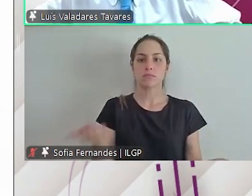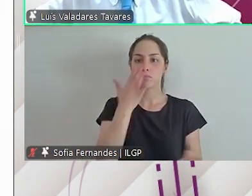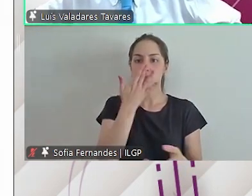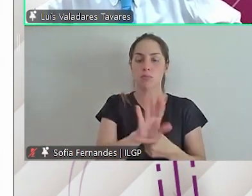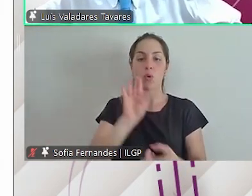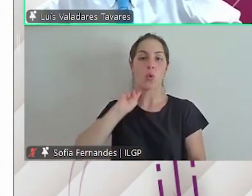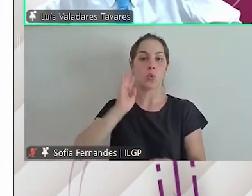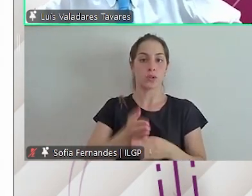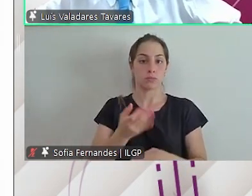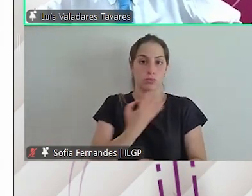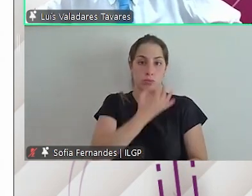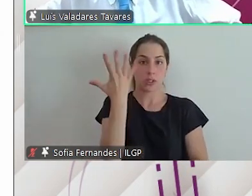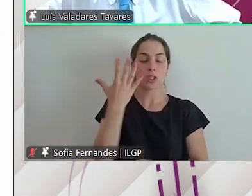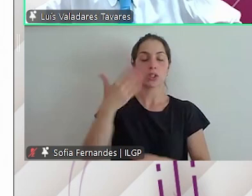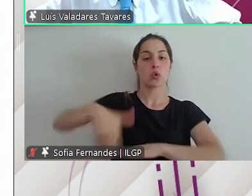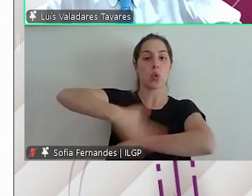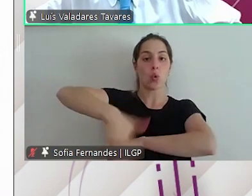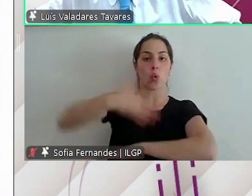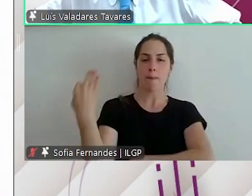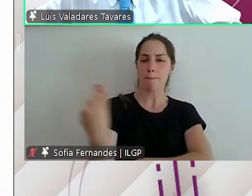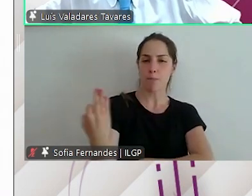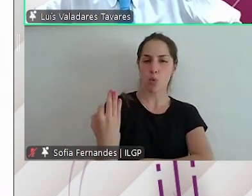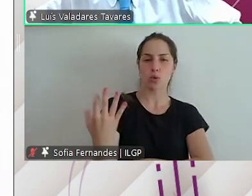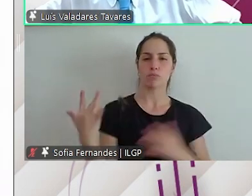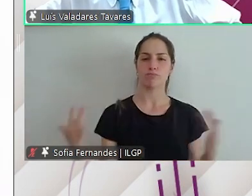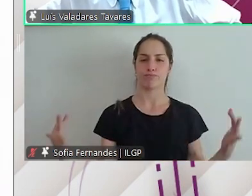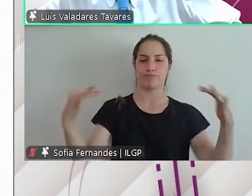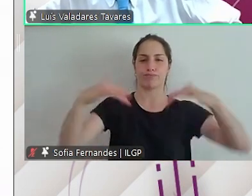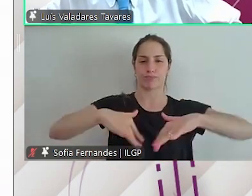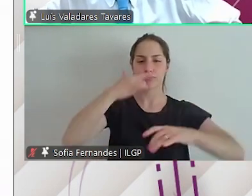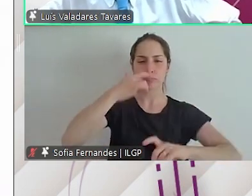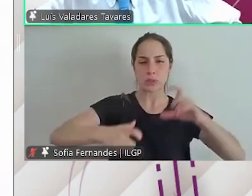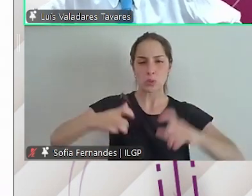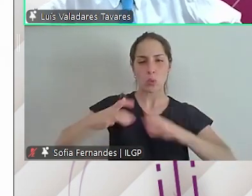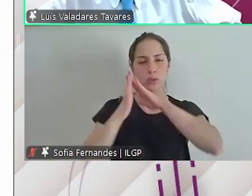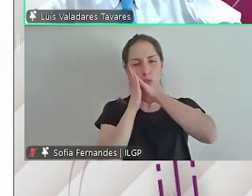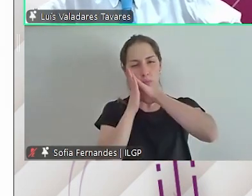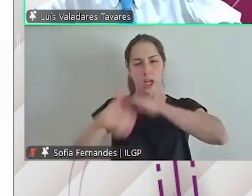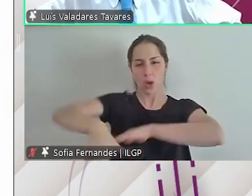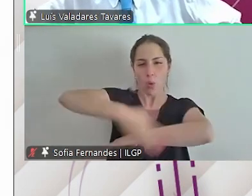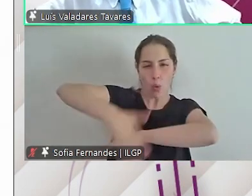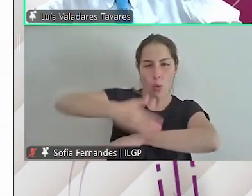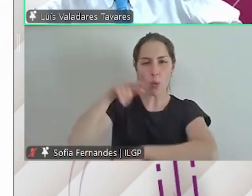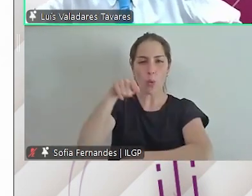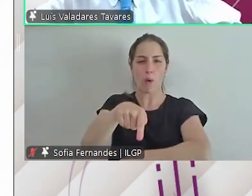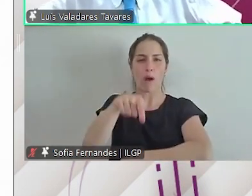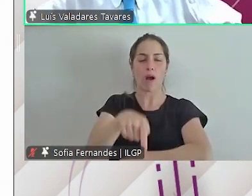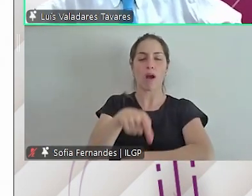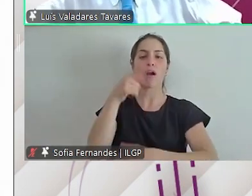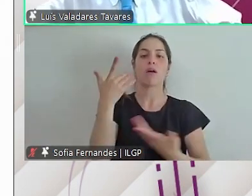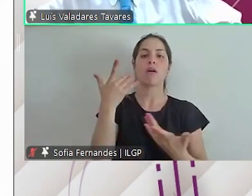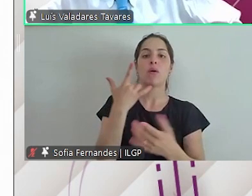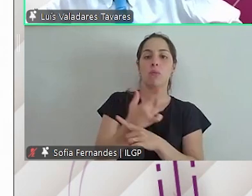ter visto uma rua do Porto apinhada de imigrantes a dormir porque precisavam marcar um